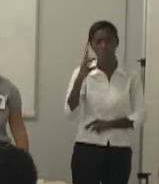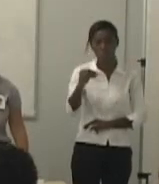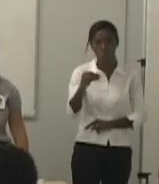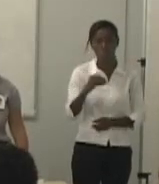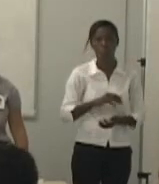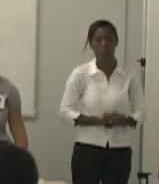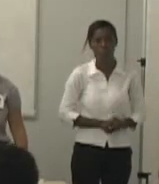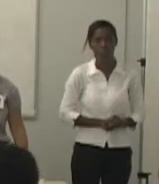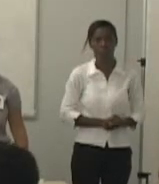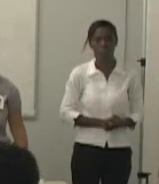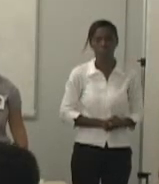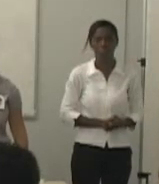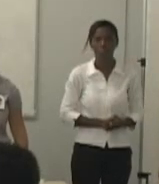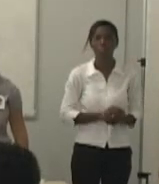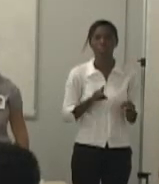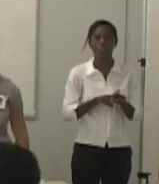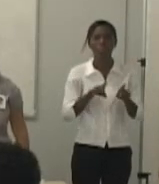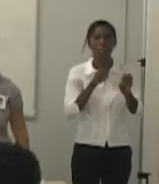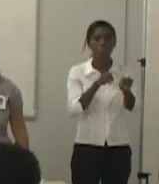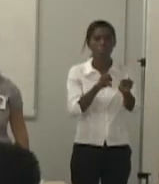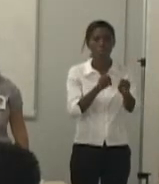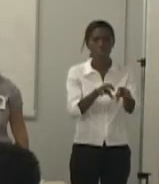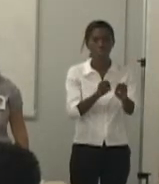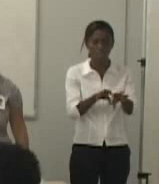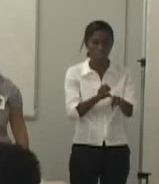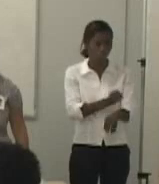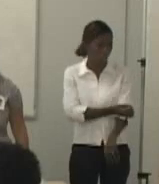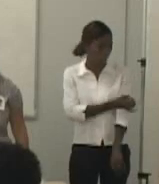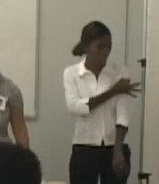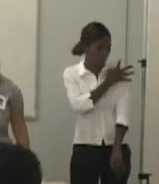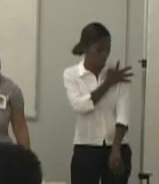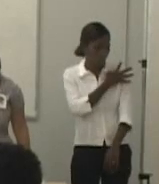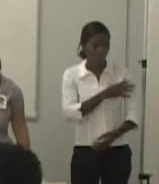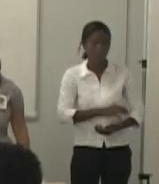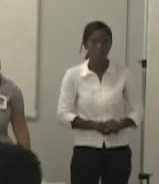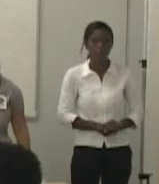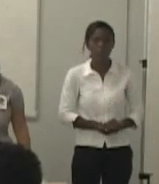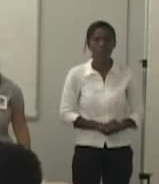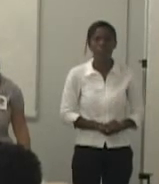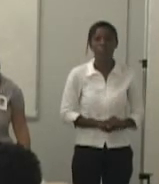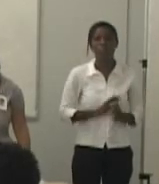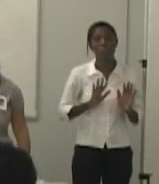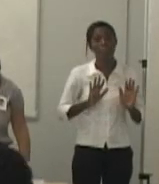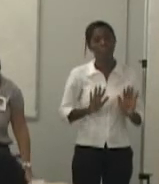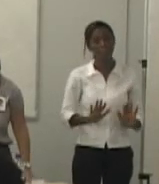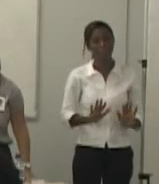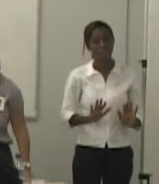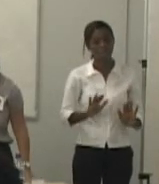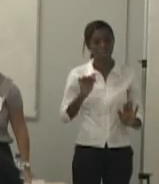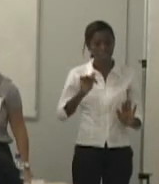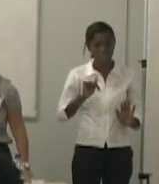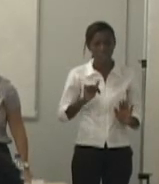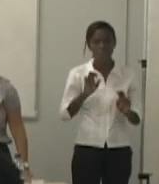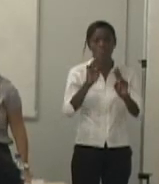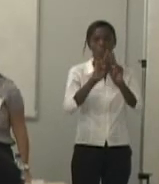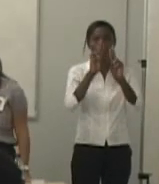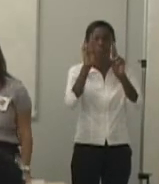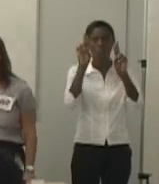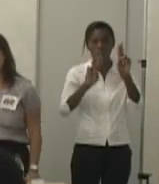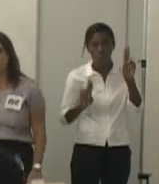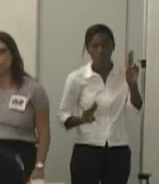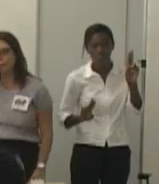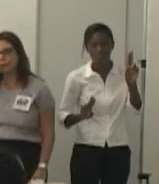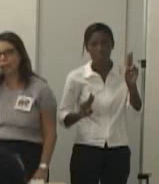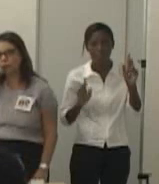à universalização do ensino eh Fundamental e Médio no entanto a UFRJ é